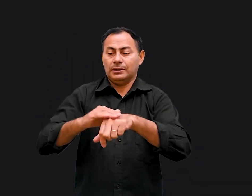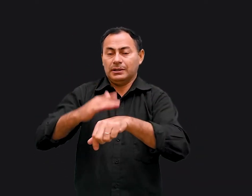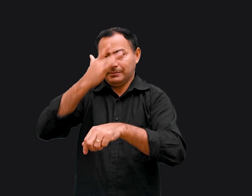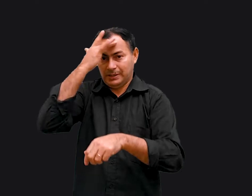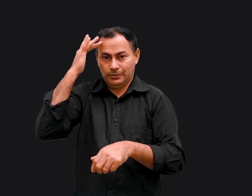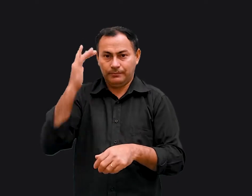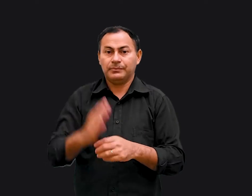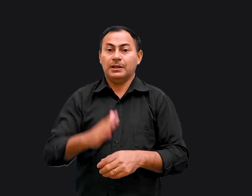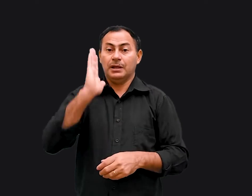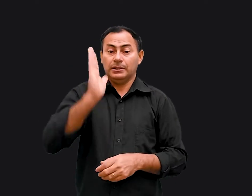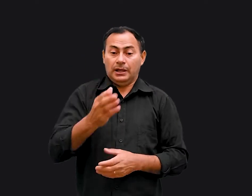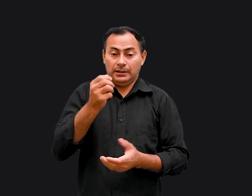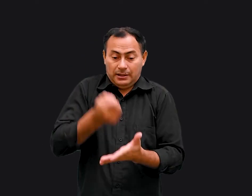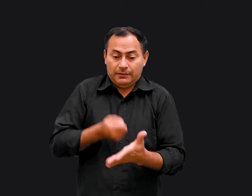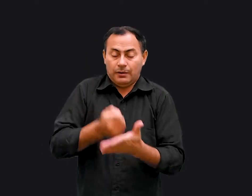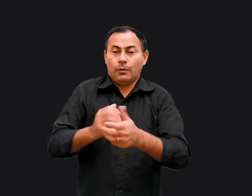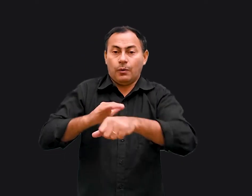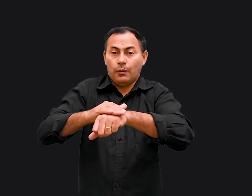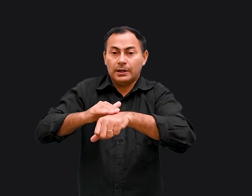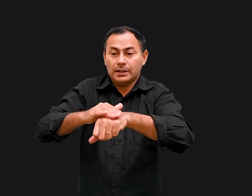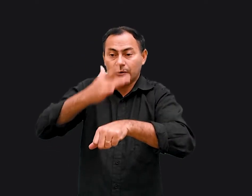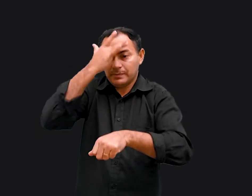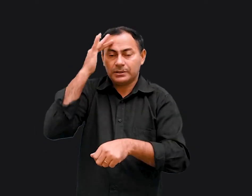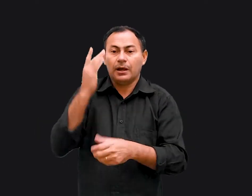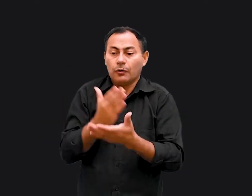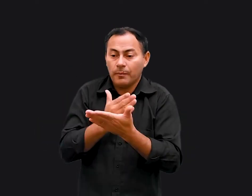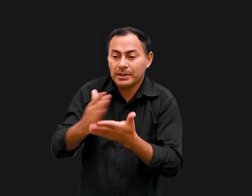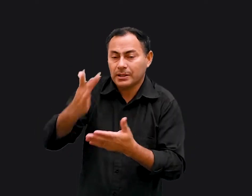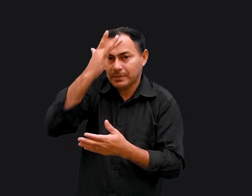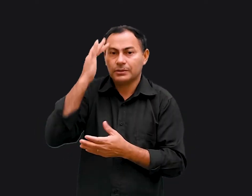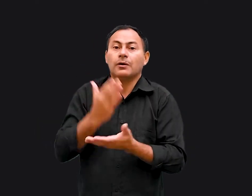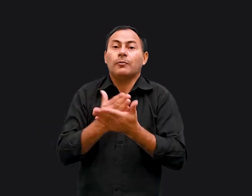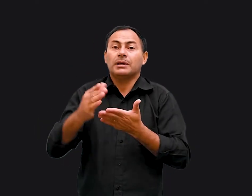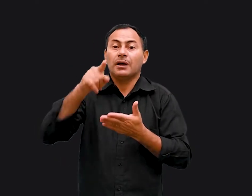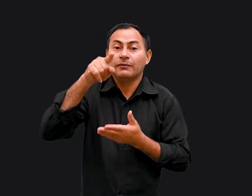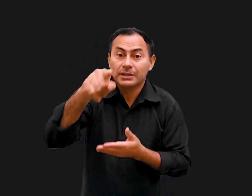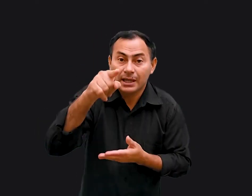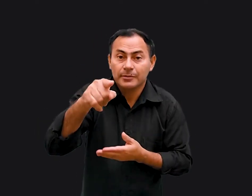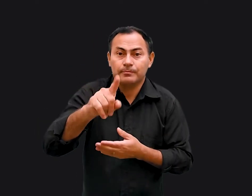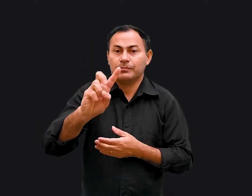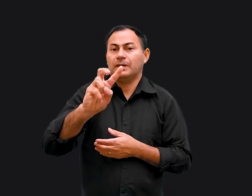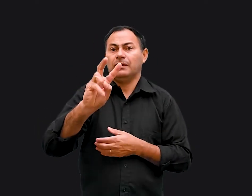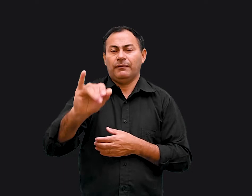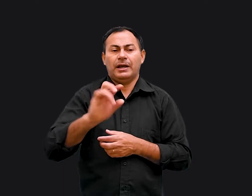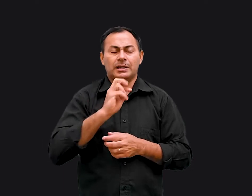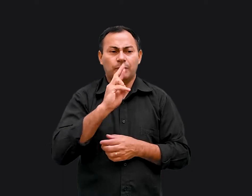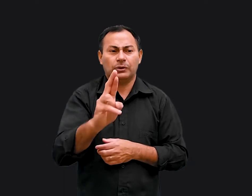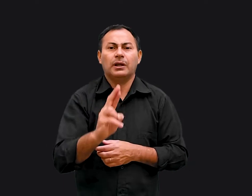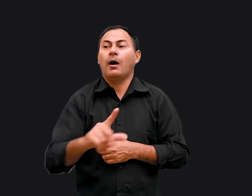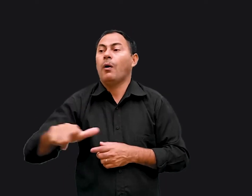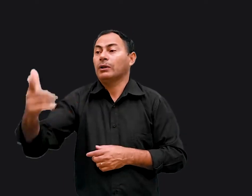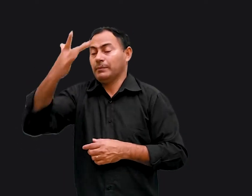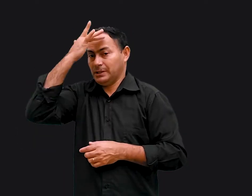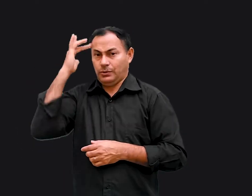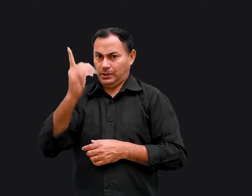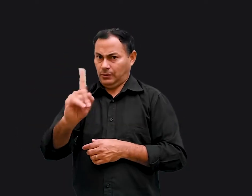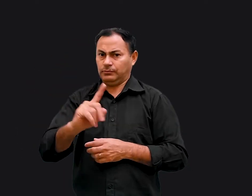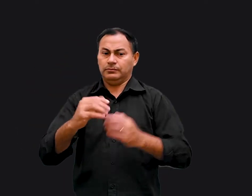E já que devemos começar com as pessoas, vamos começar com você. Você não irá responder pela outra pessoa. De acordo com o que